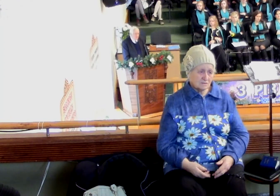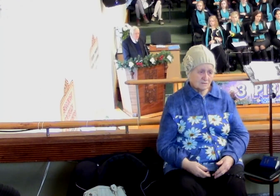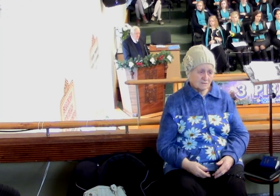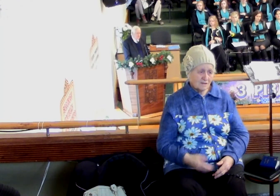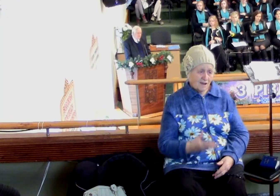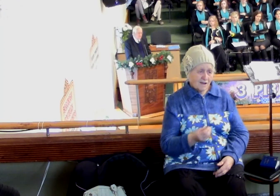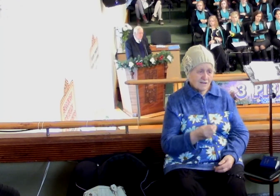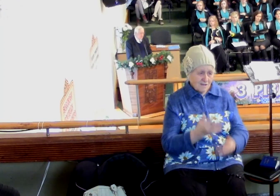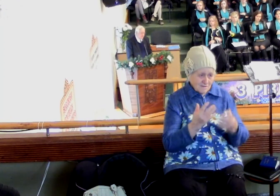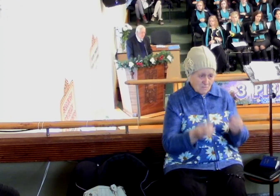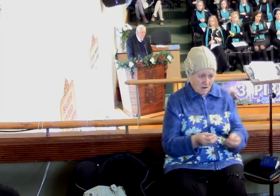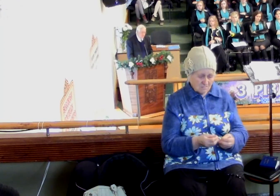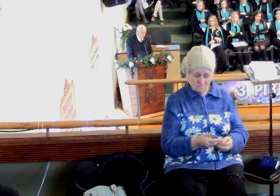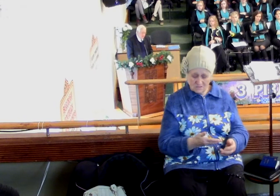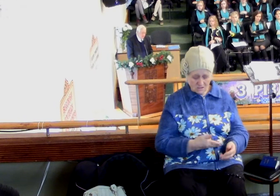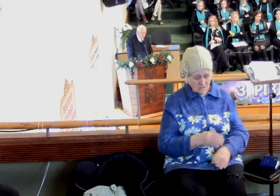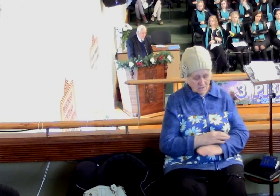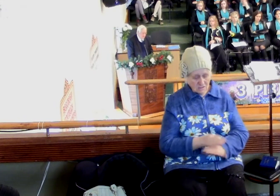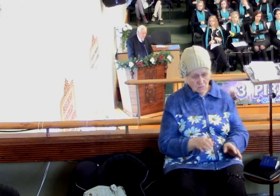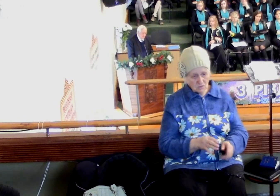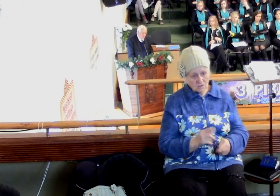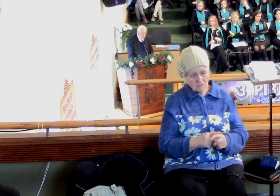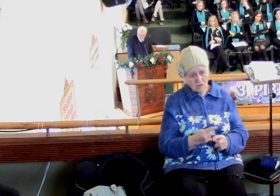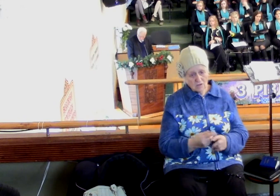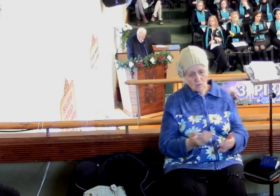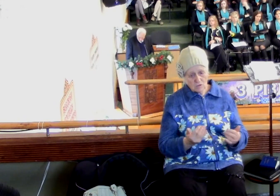нам нужно сегодня очень серьезно обратиться в молитве.